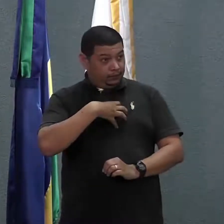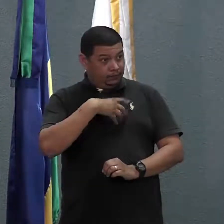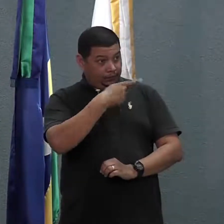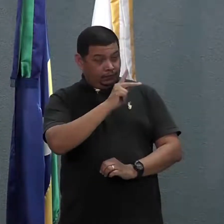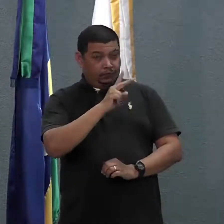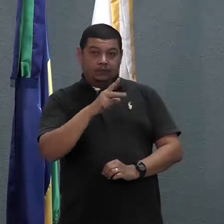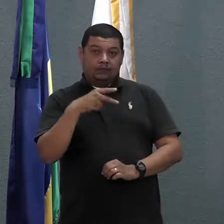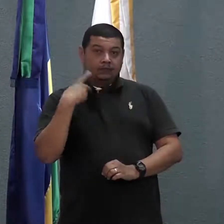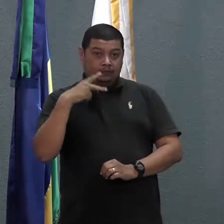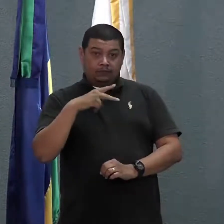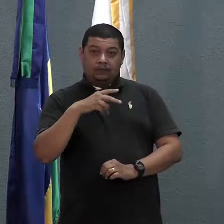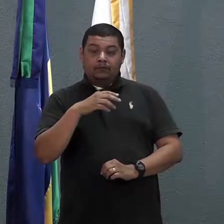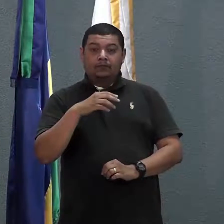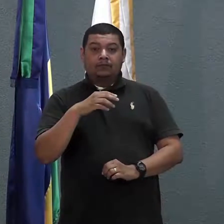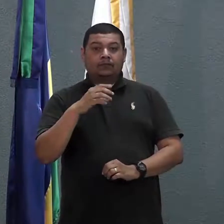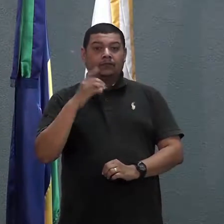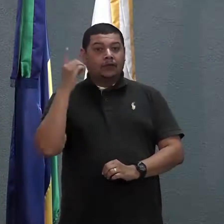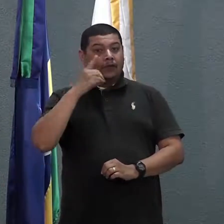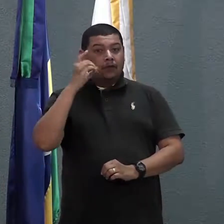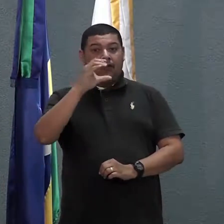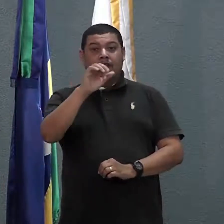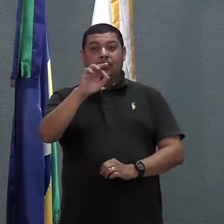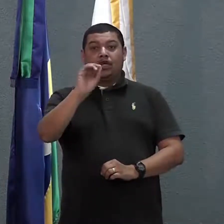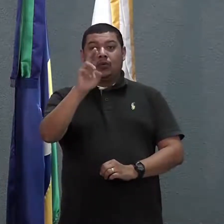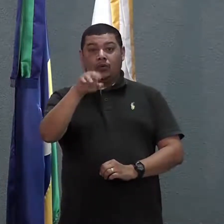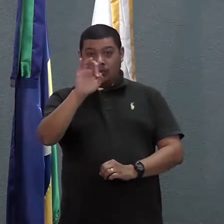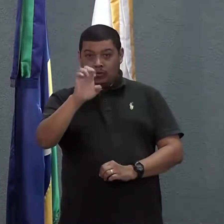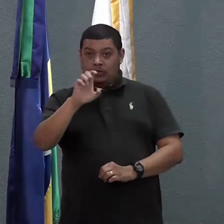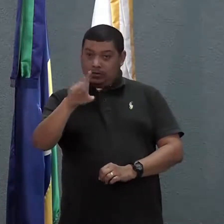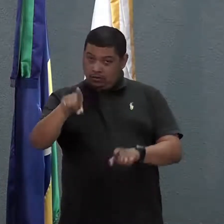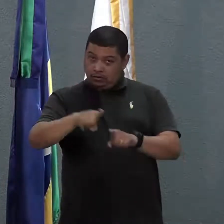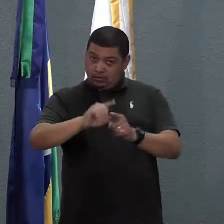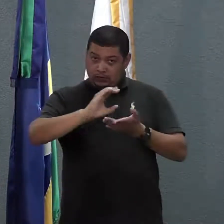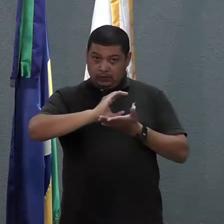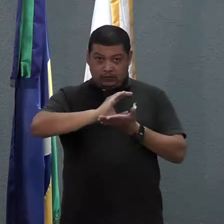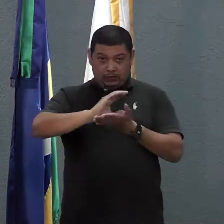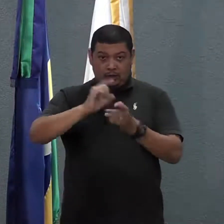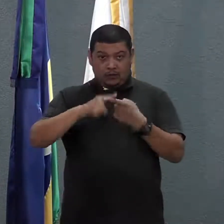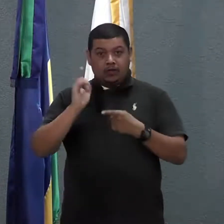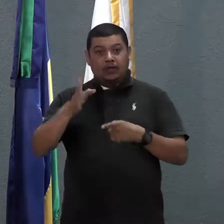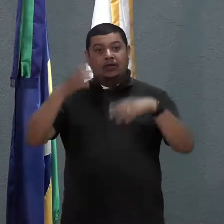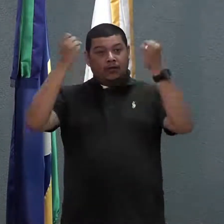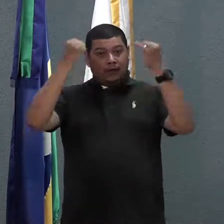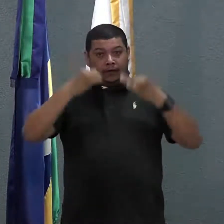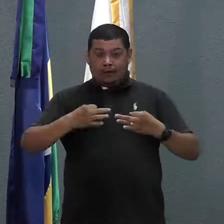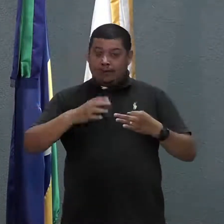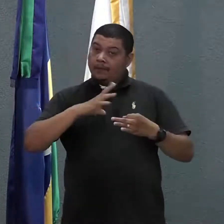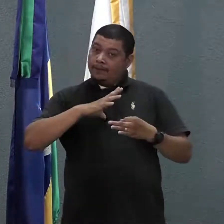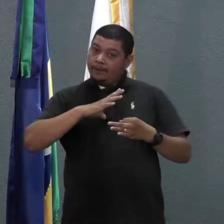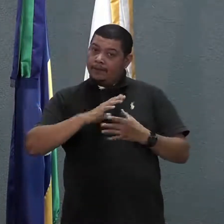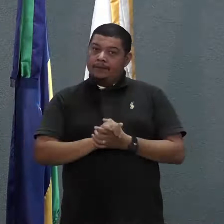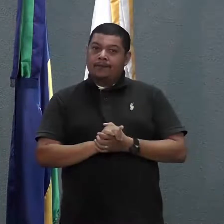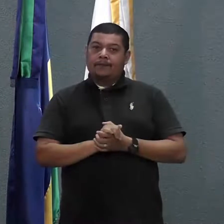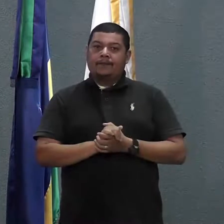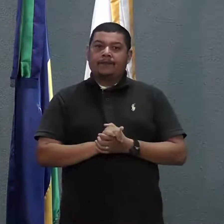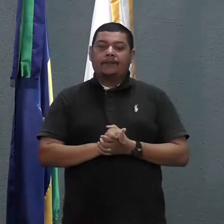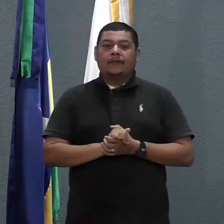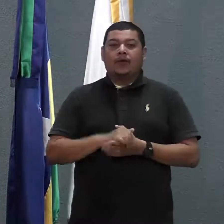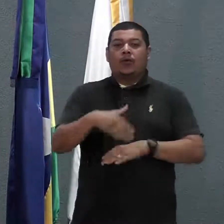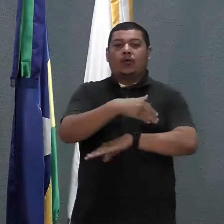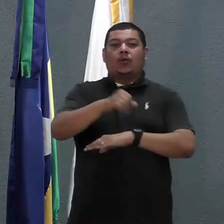é verdade, o deputado Cirone colocou uma emenda também para o Irapuru. Porque é o que eu falei, a questão da Irapuru